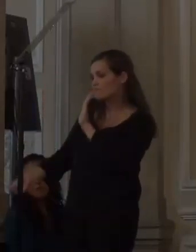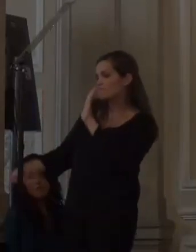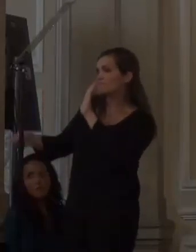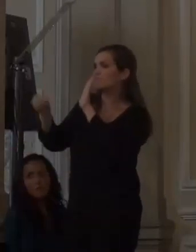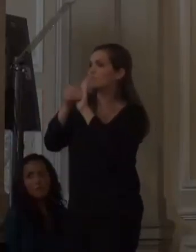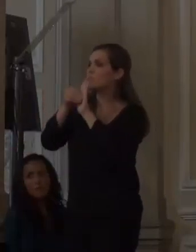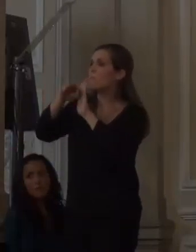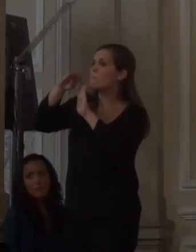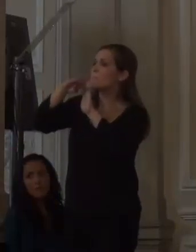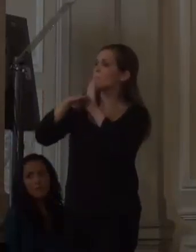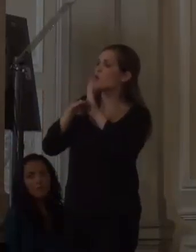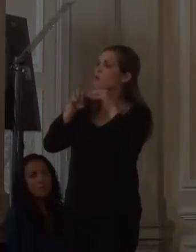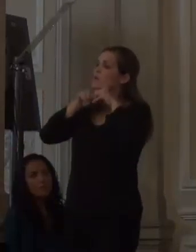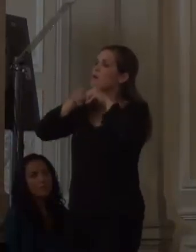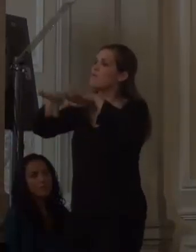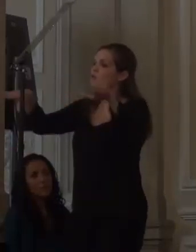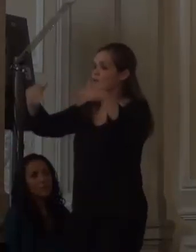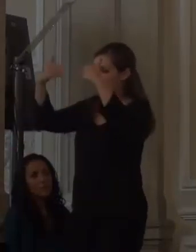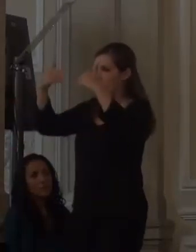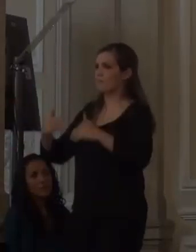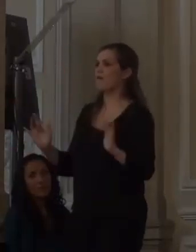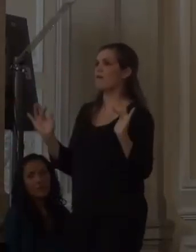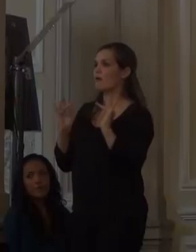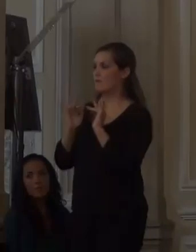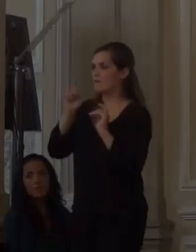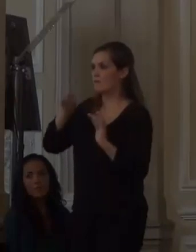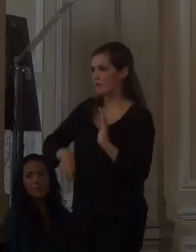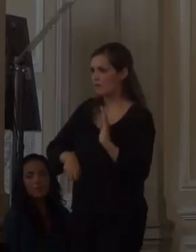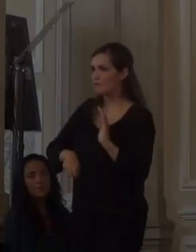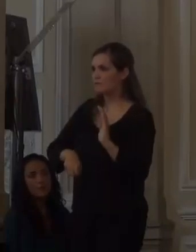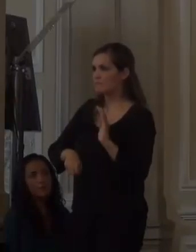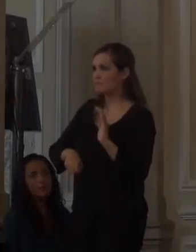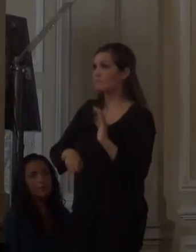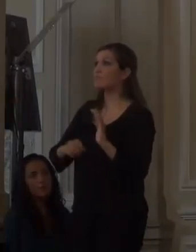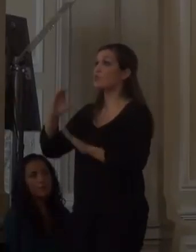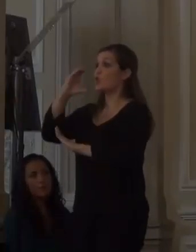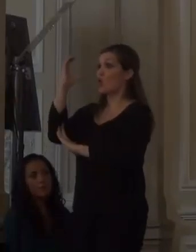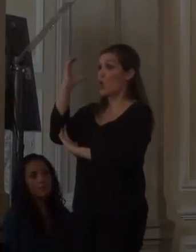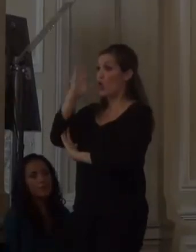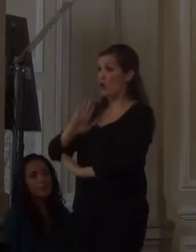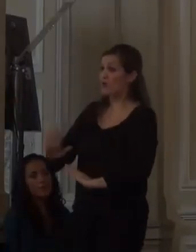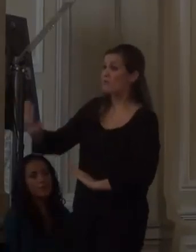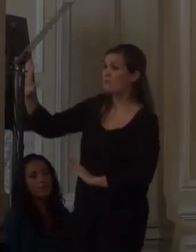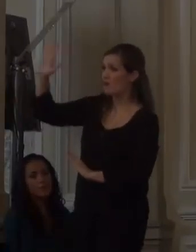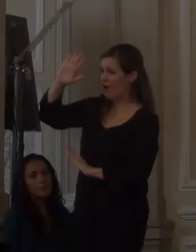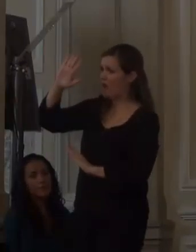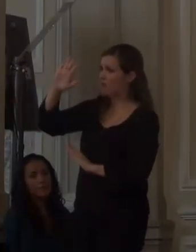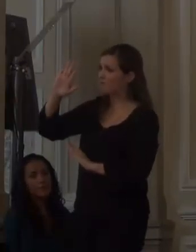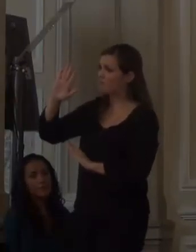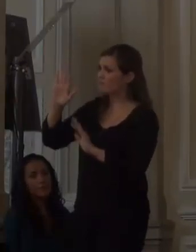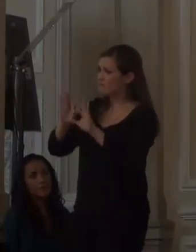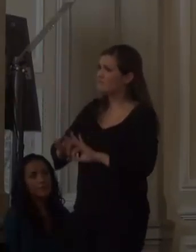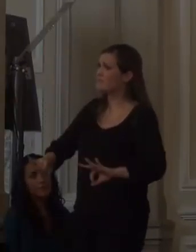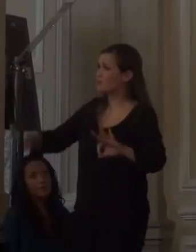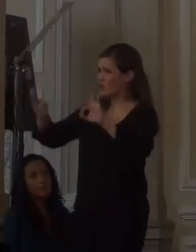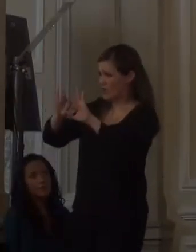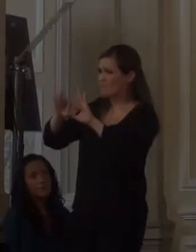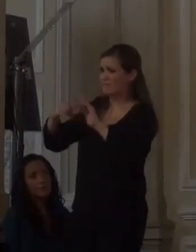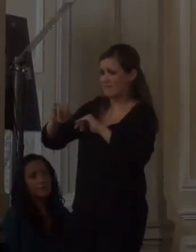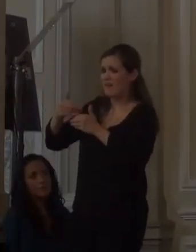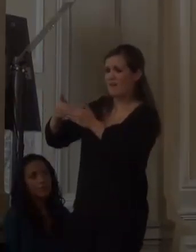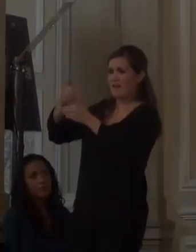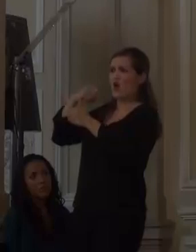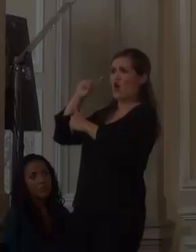política pública de discapacidad. A nivel nacional, es importante resaltar que el gobierno está